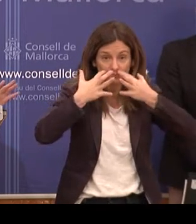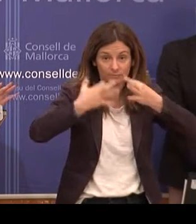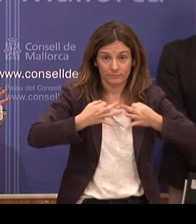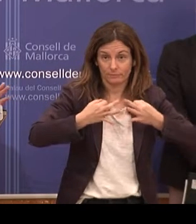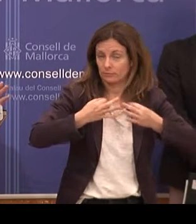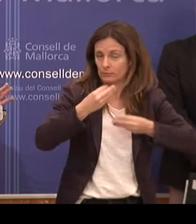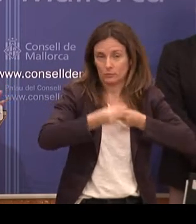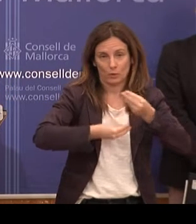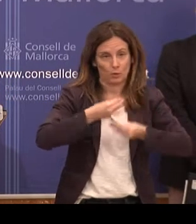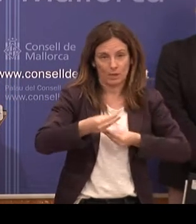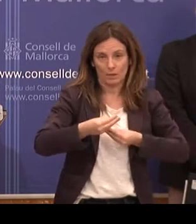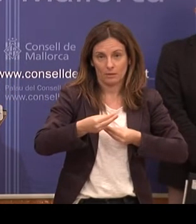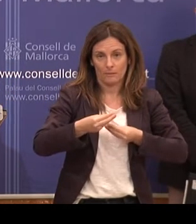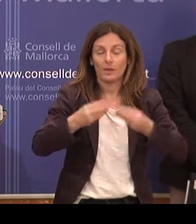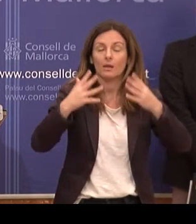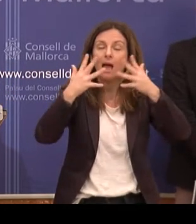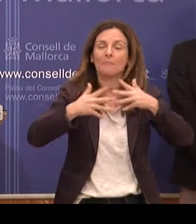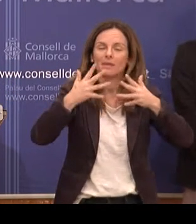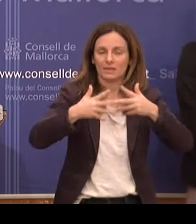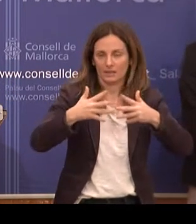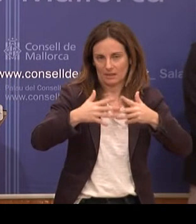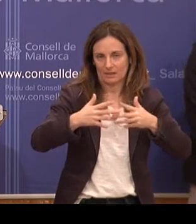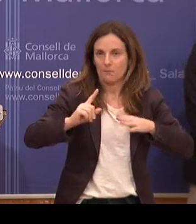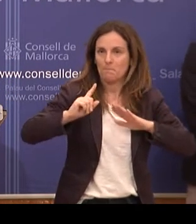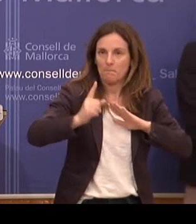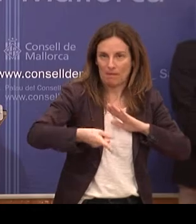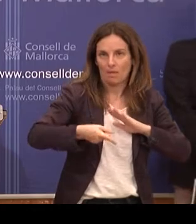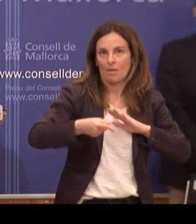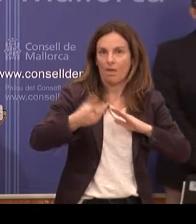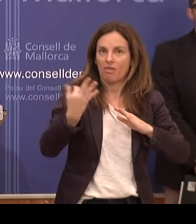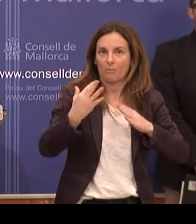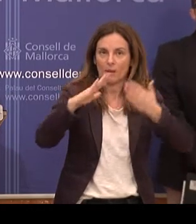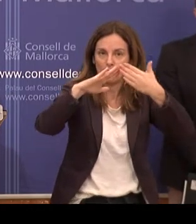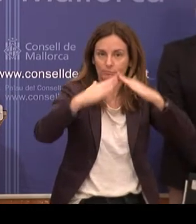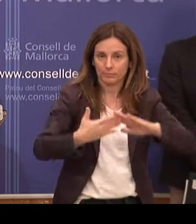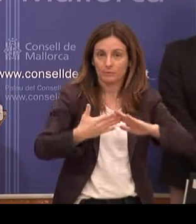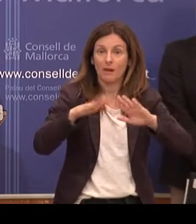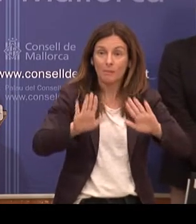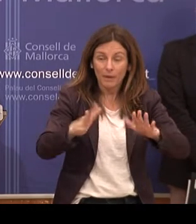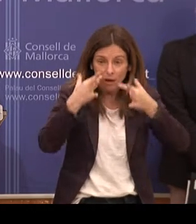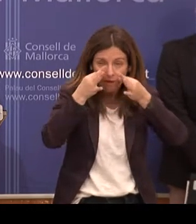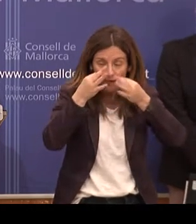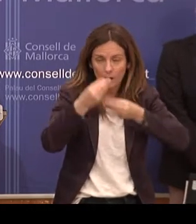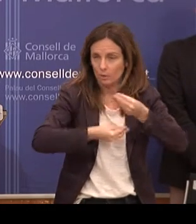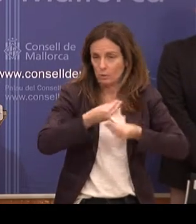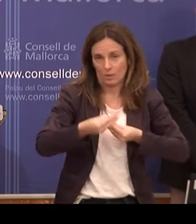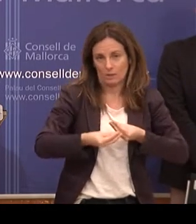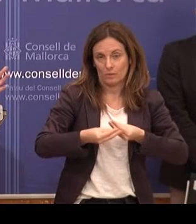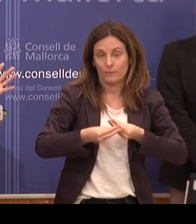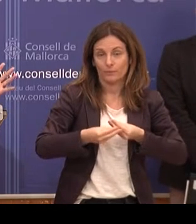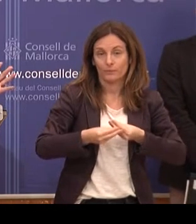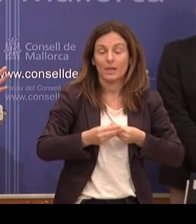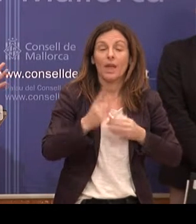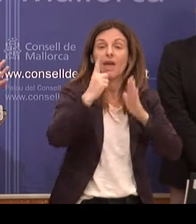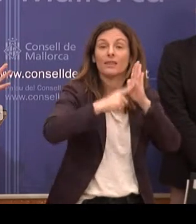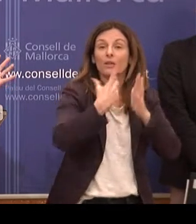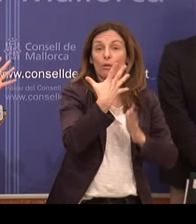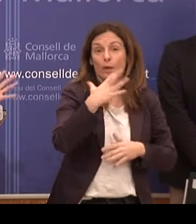s'estan fent, si hi ha reincidència per part de l'infractor o no, i s'ho valoren, i a partir d'aquest índex IQA